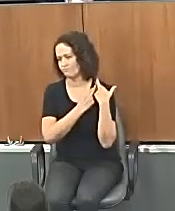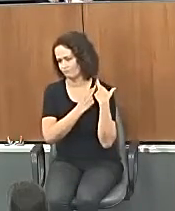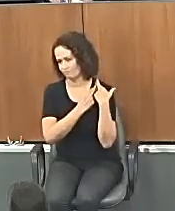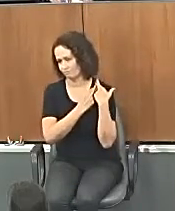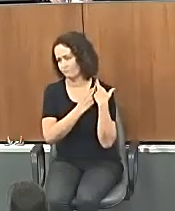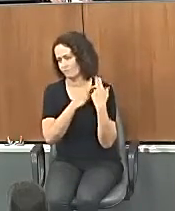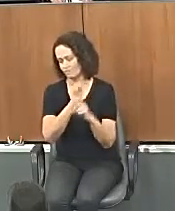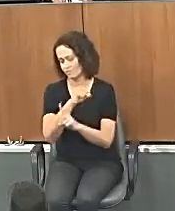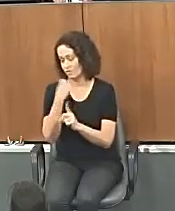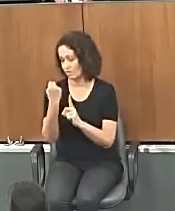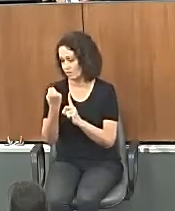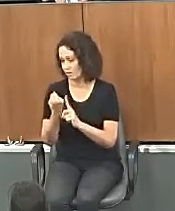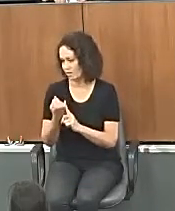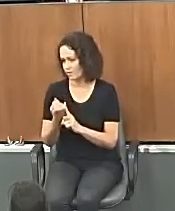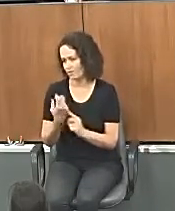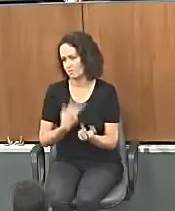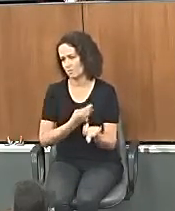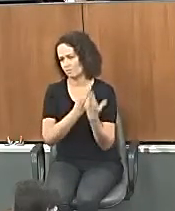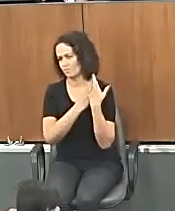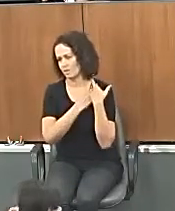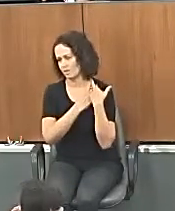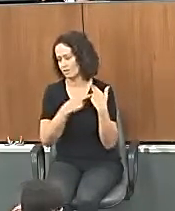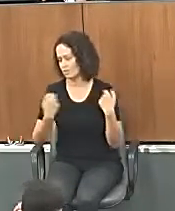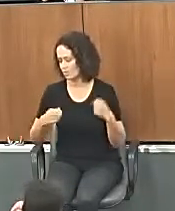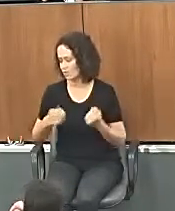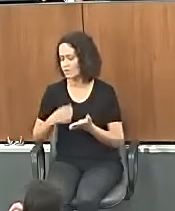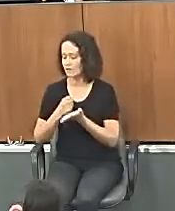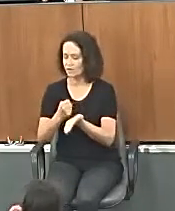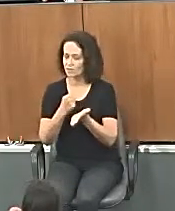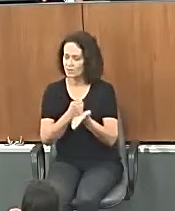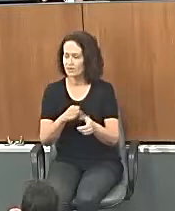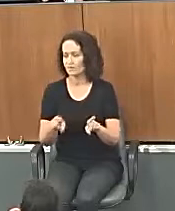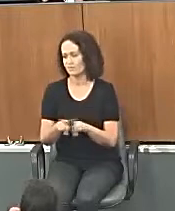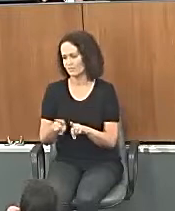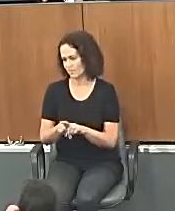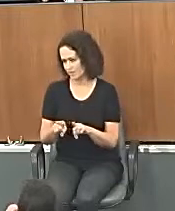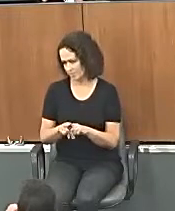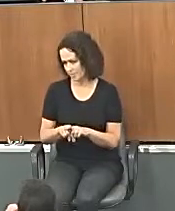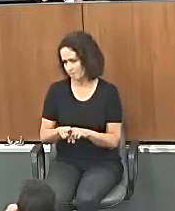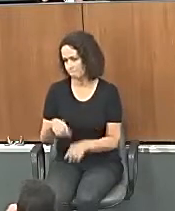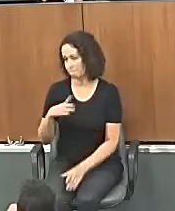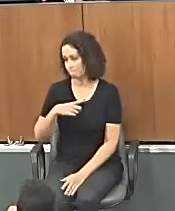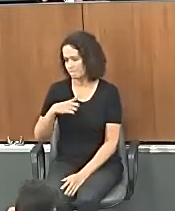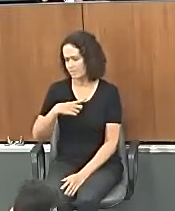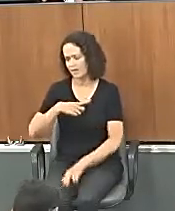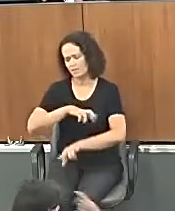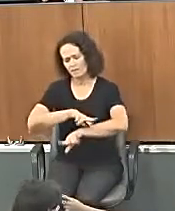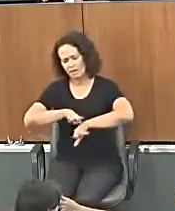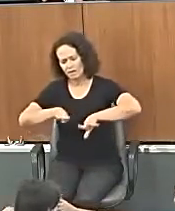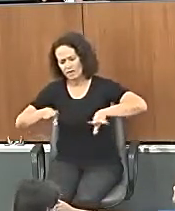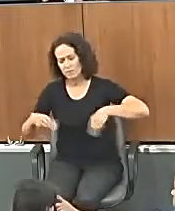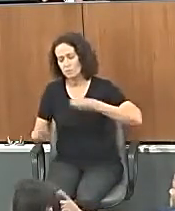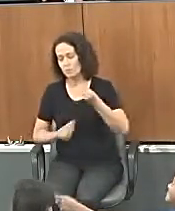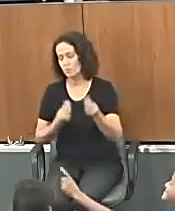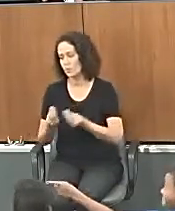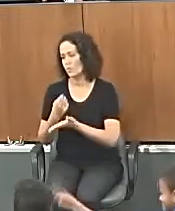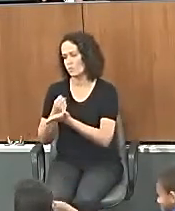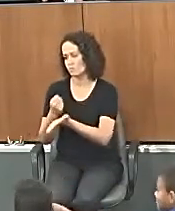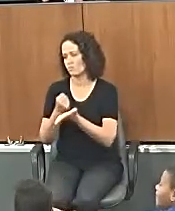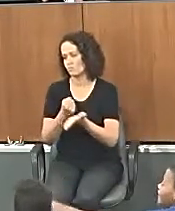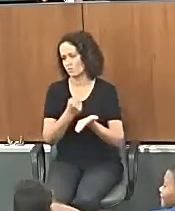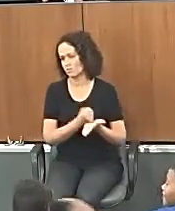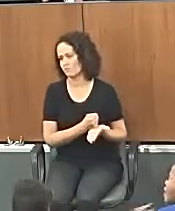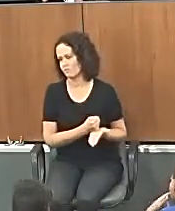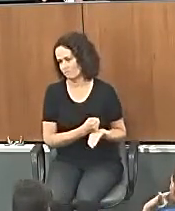disso ela tem que dar a sua contribuição também e tem diversas formas para que ela consiga fazer isso